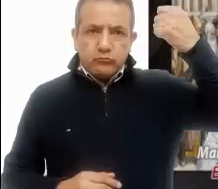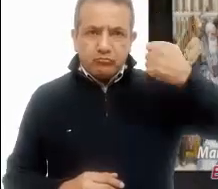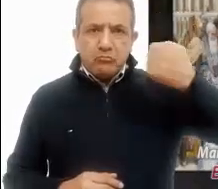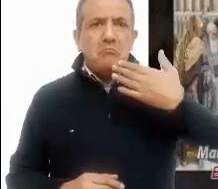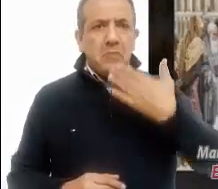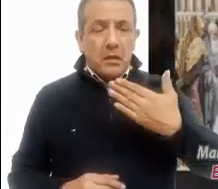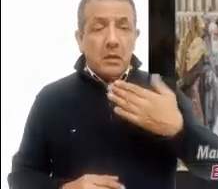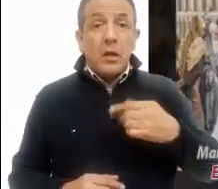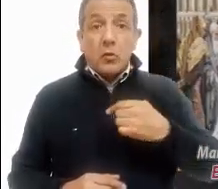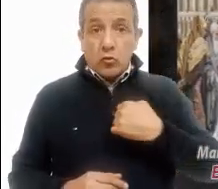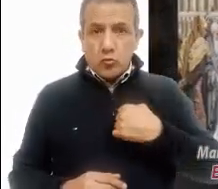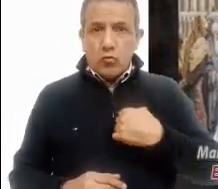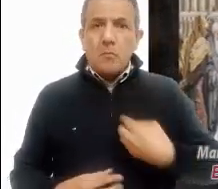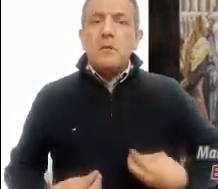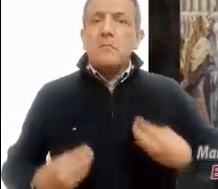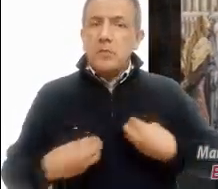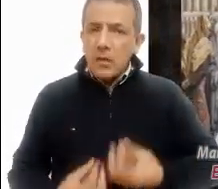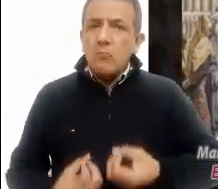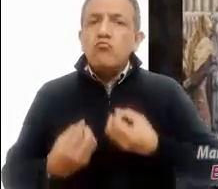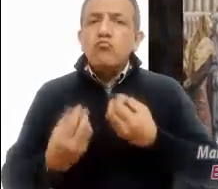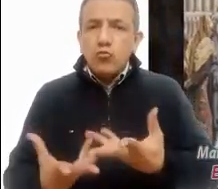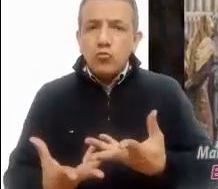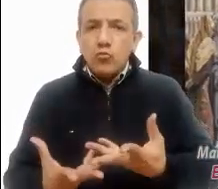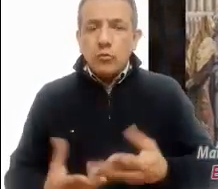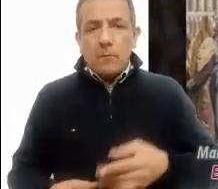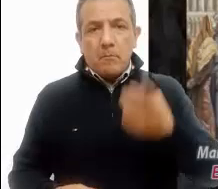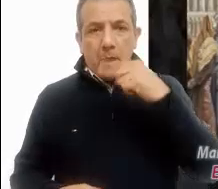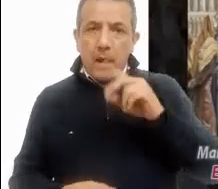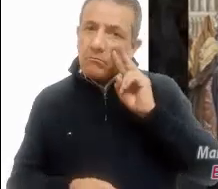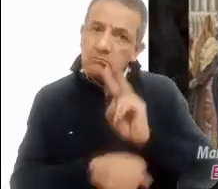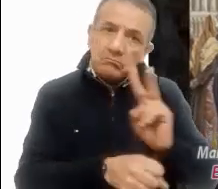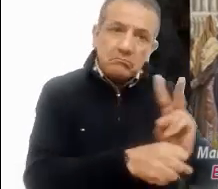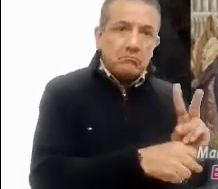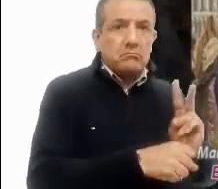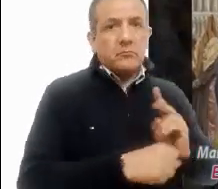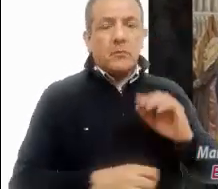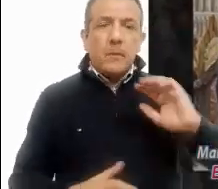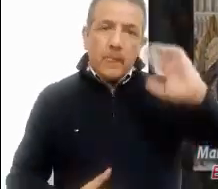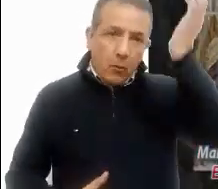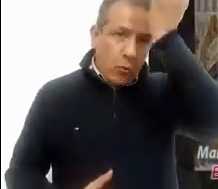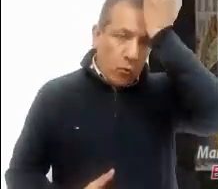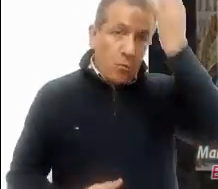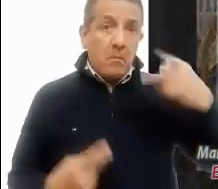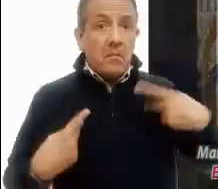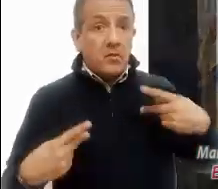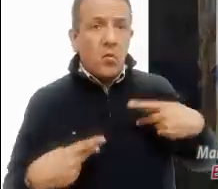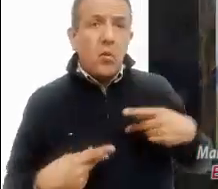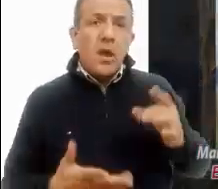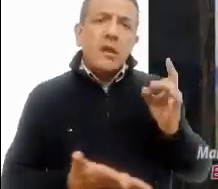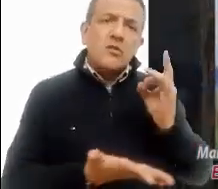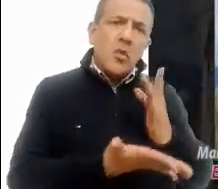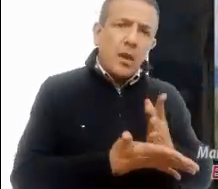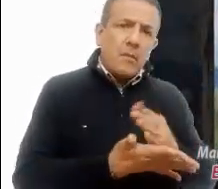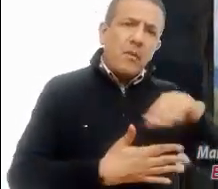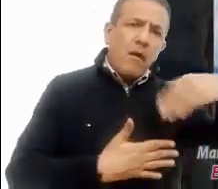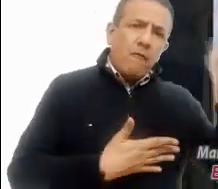pastor da la vida por sus ovejas. En cambio, el asalariado, el que no es pastor ni el dueño de las ovejas,